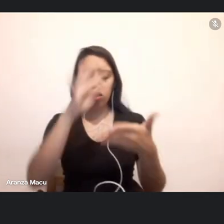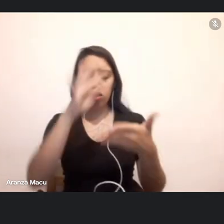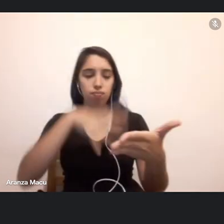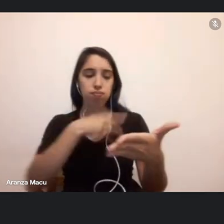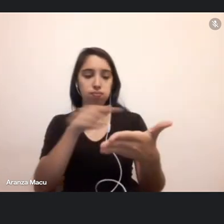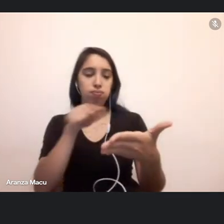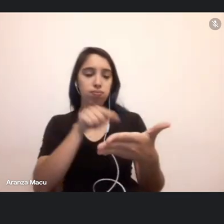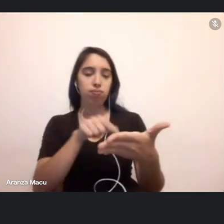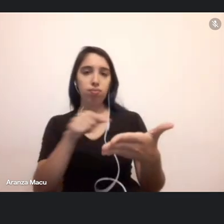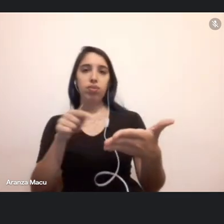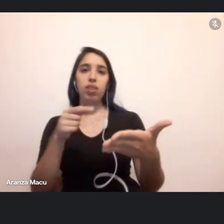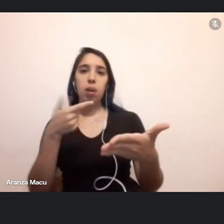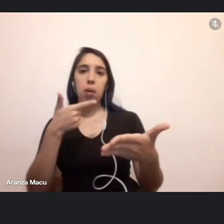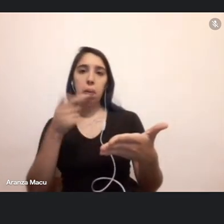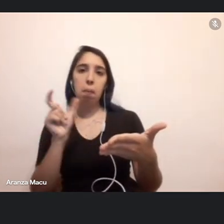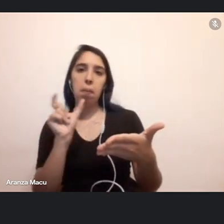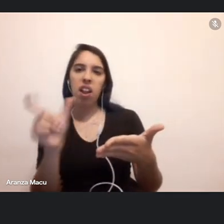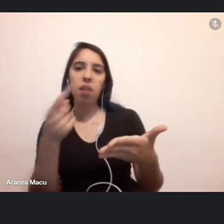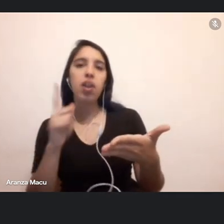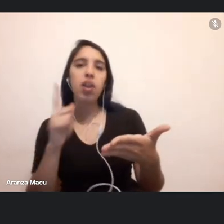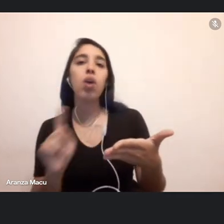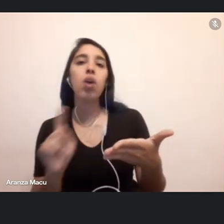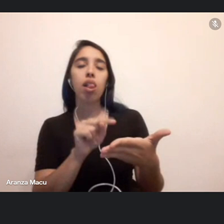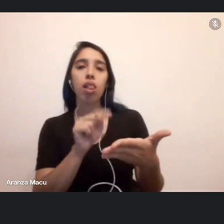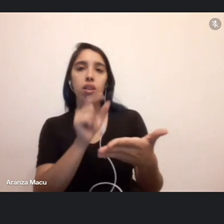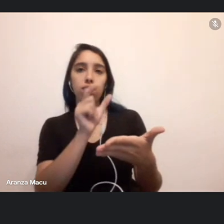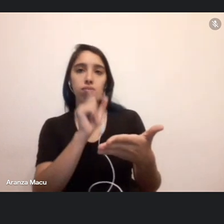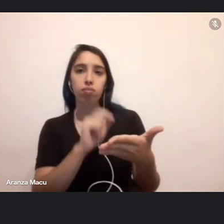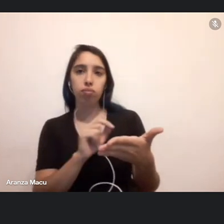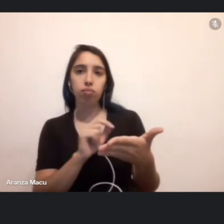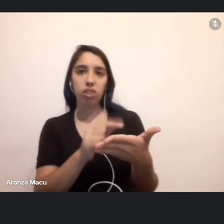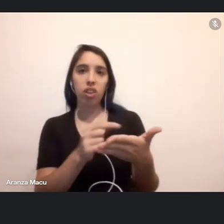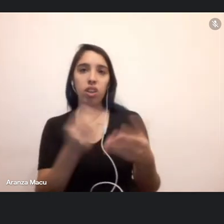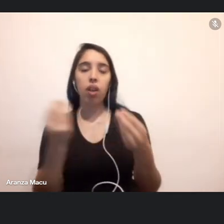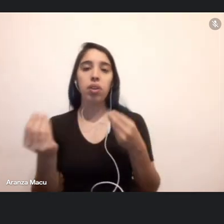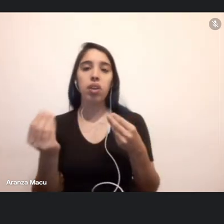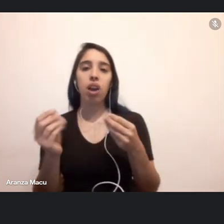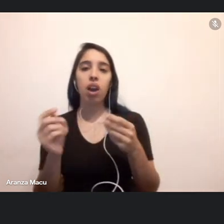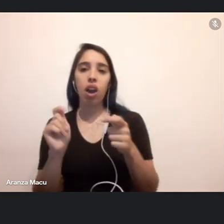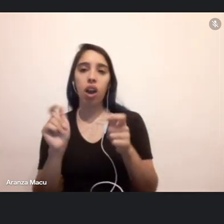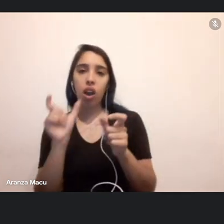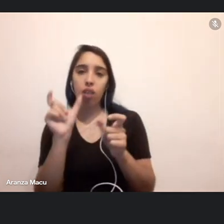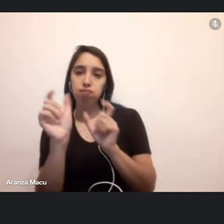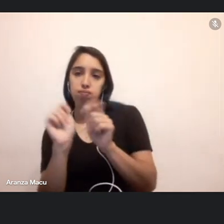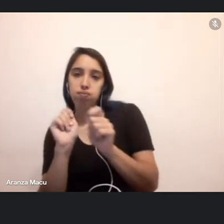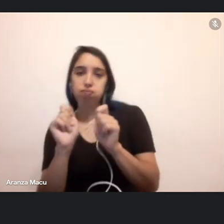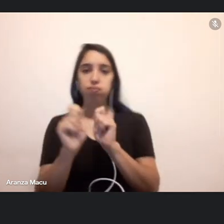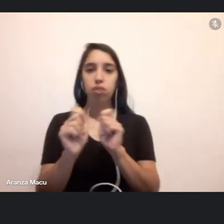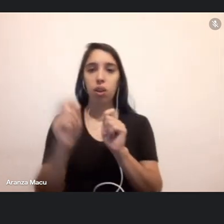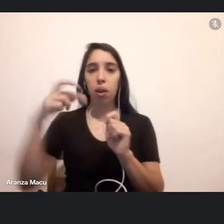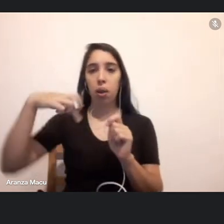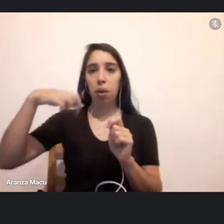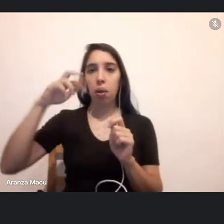y ver si tenía un prefijo o sufijo. ¿La hicieron?